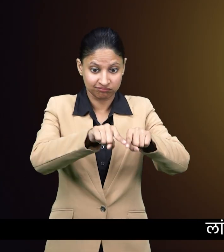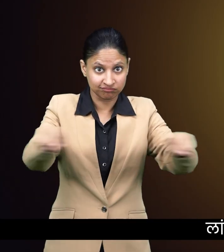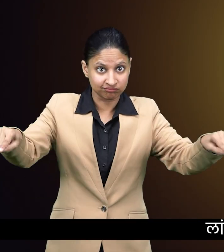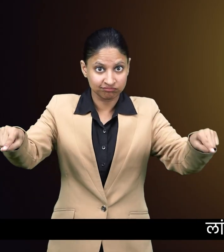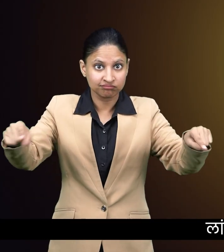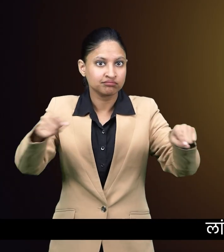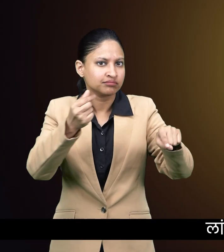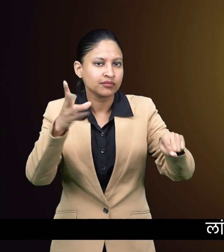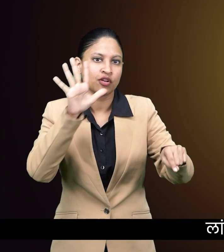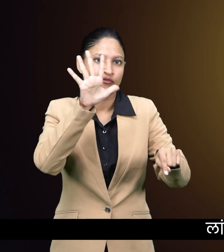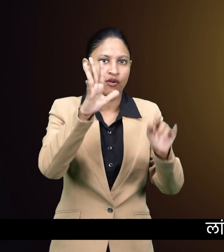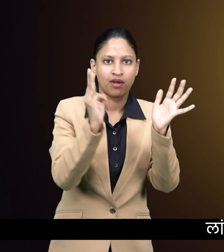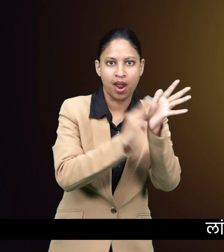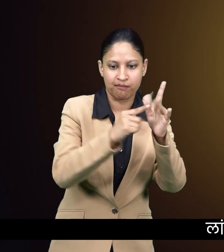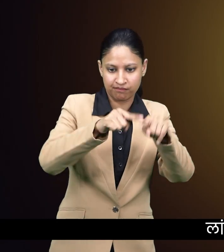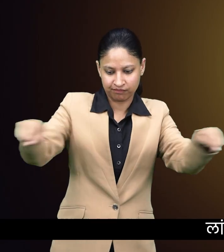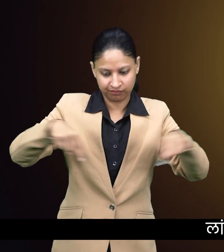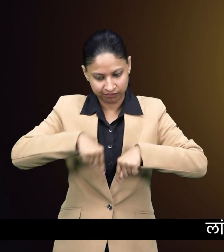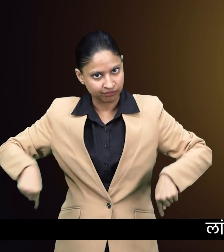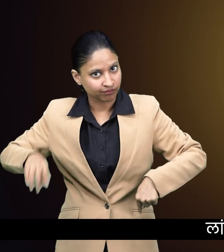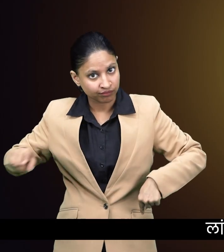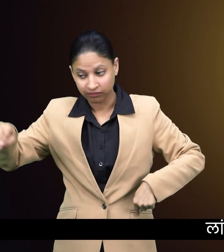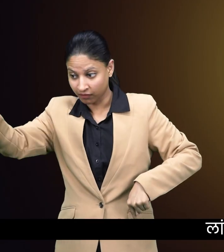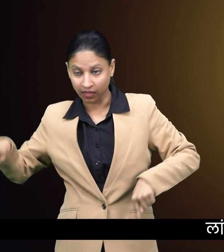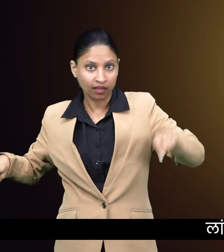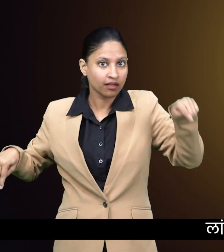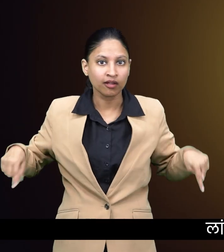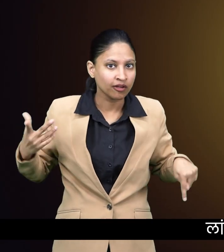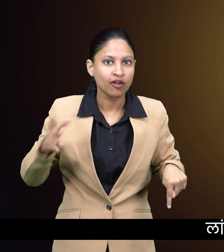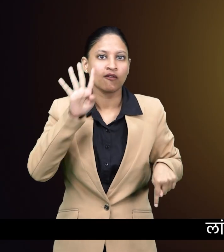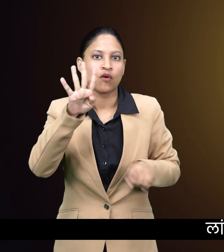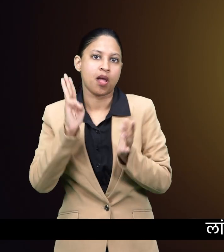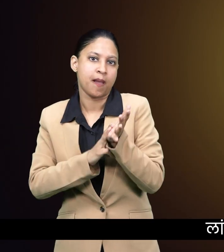लांबी बरोबर 5 मीटर, रुंदी बरोबर 4 मीटर.